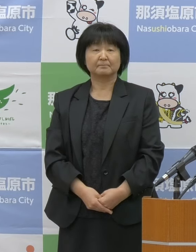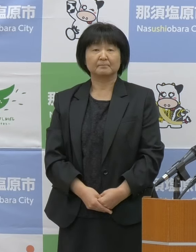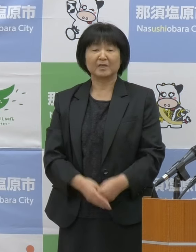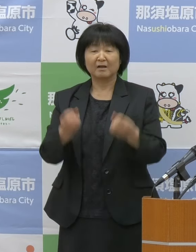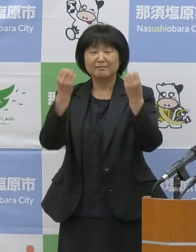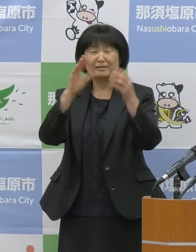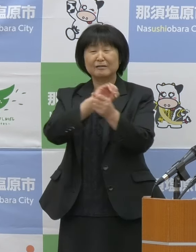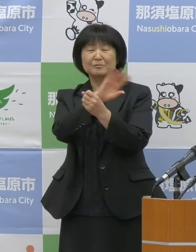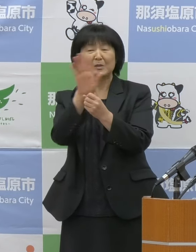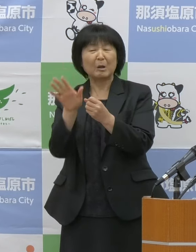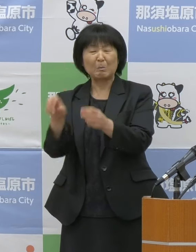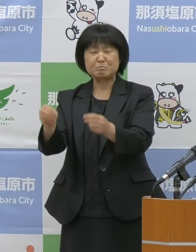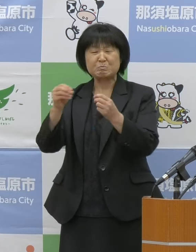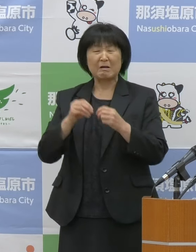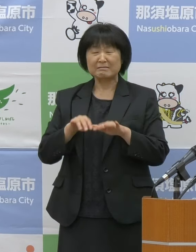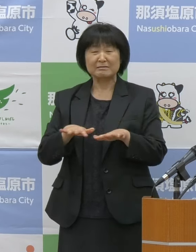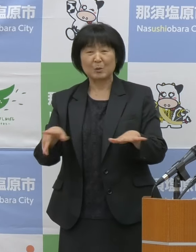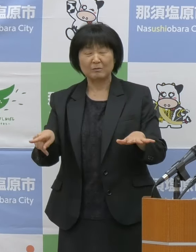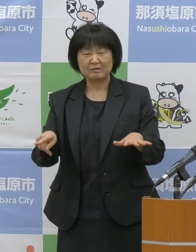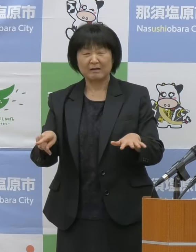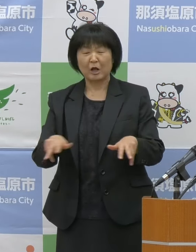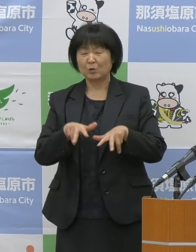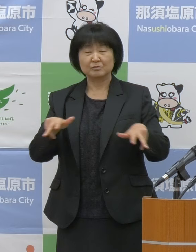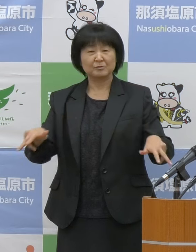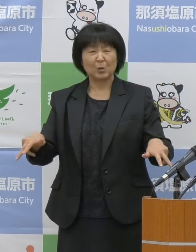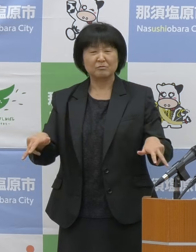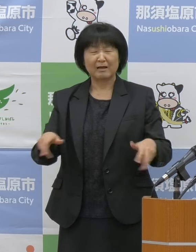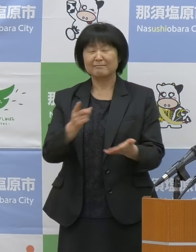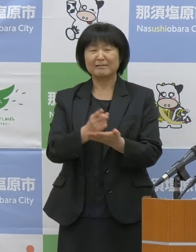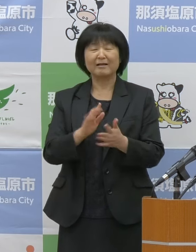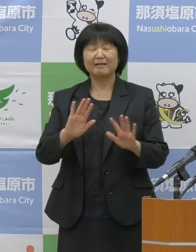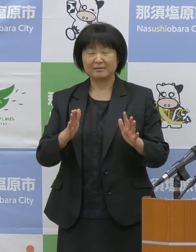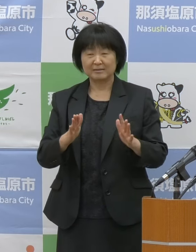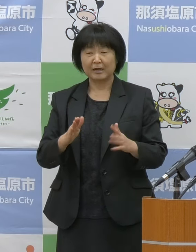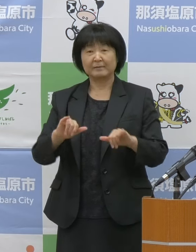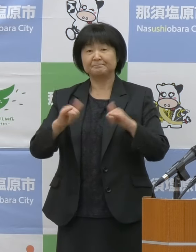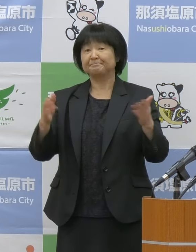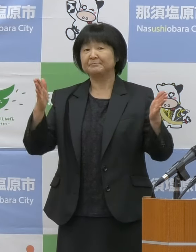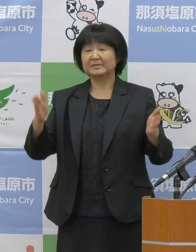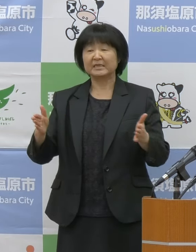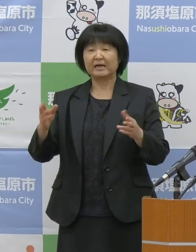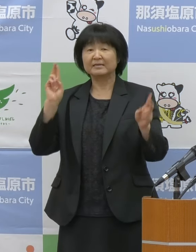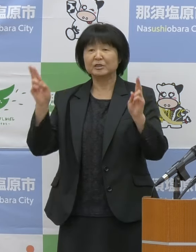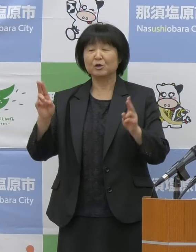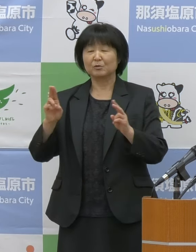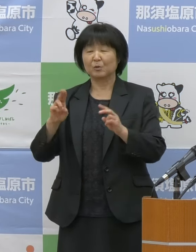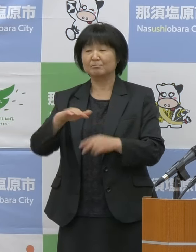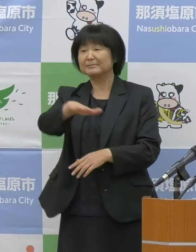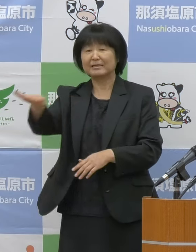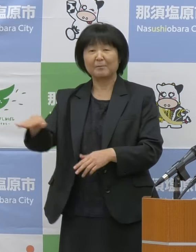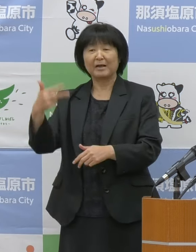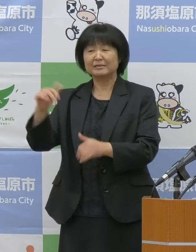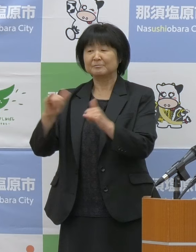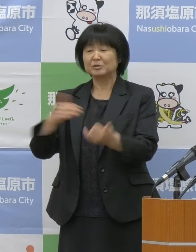新型コロナウイルス感染症では、行政だけではなく民間企業の皆様、市民の皆様から